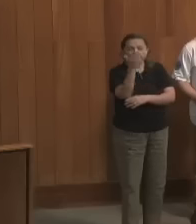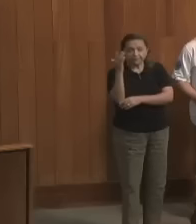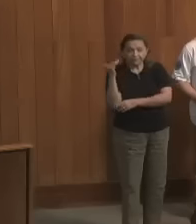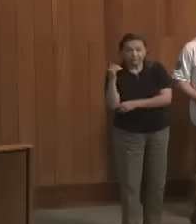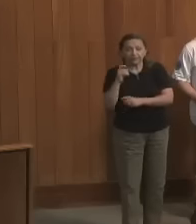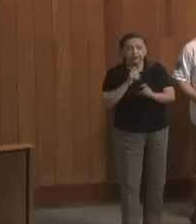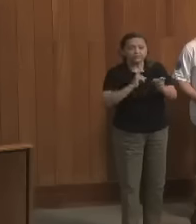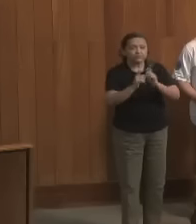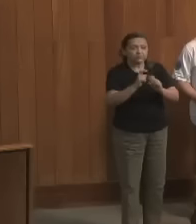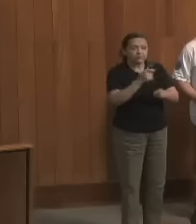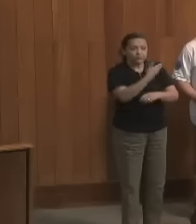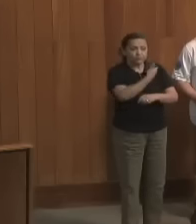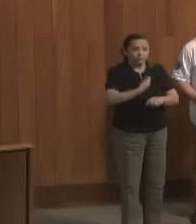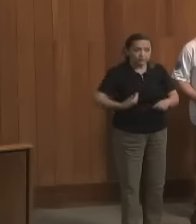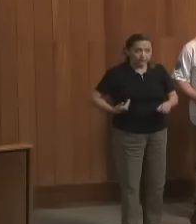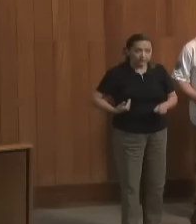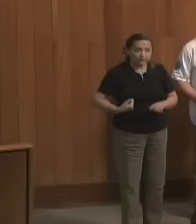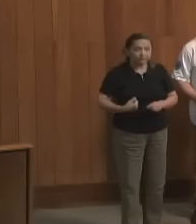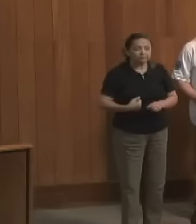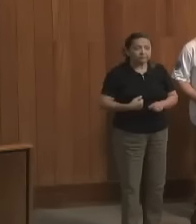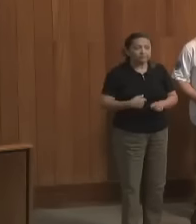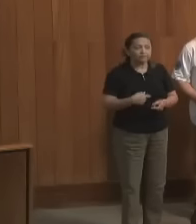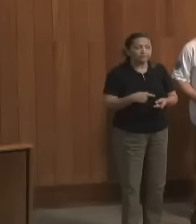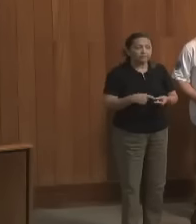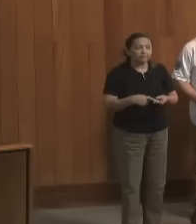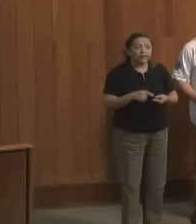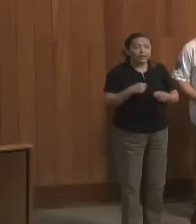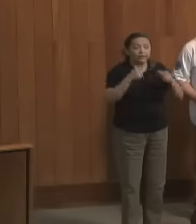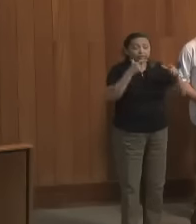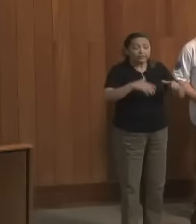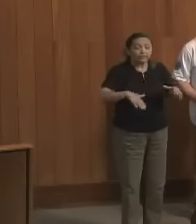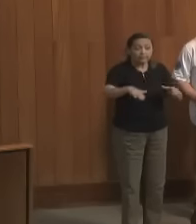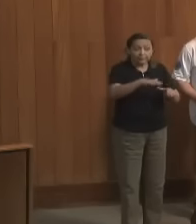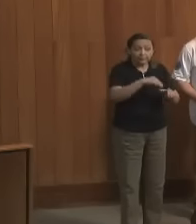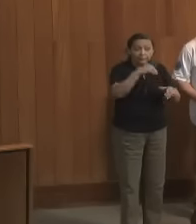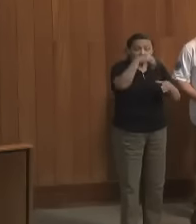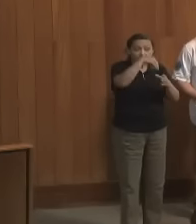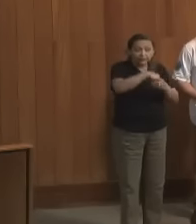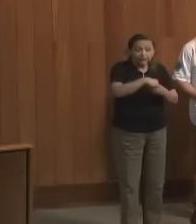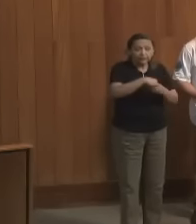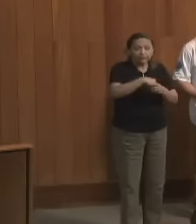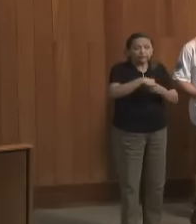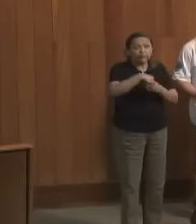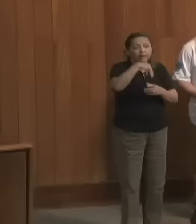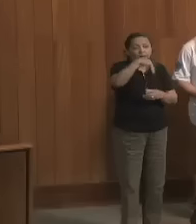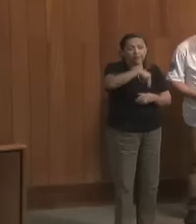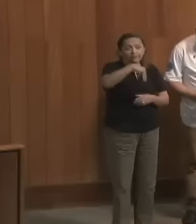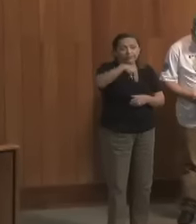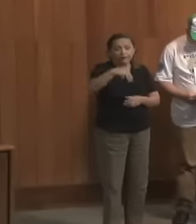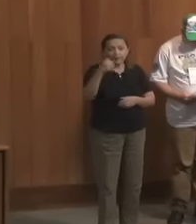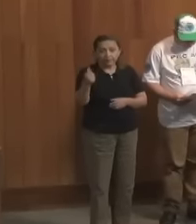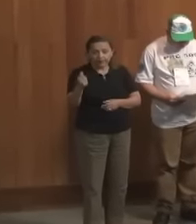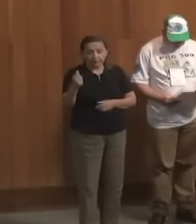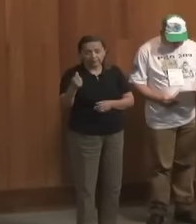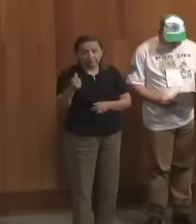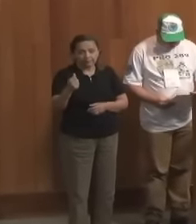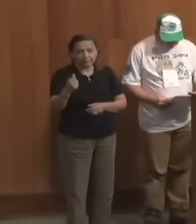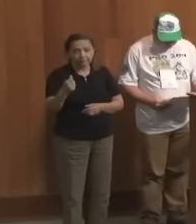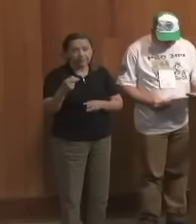Pública, a A3P, que é o departamento dentro do MMA que trata dessas